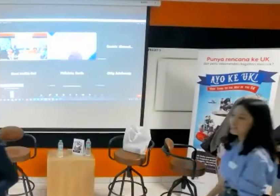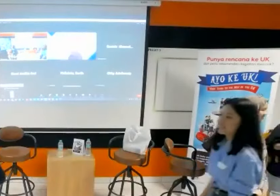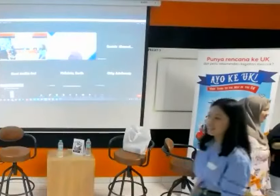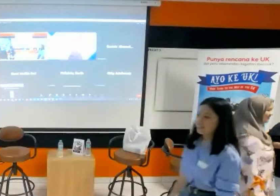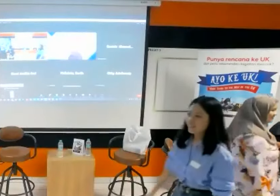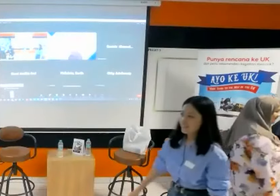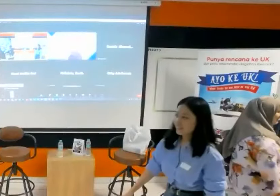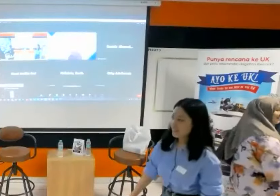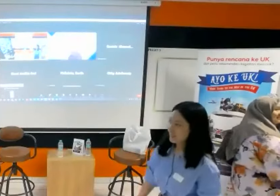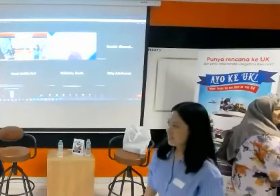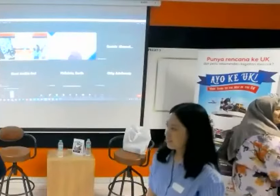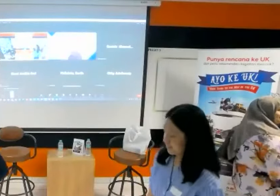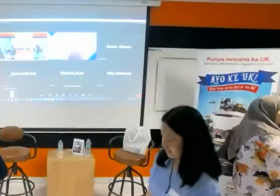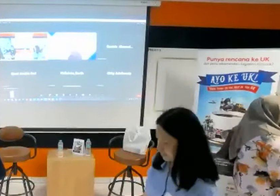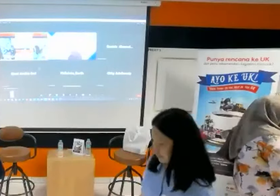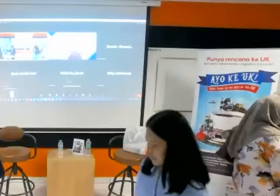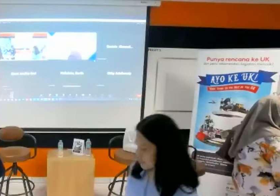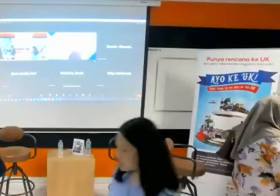Oke aman